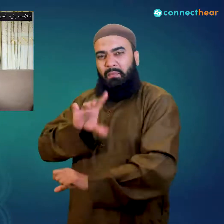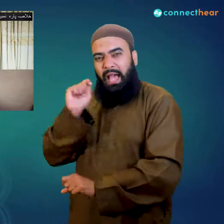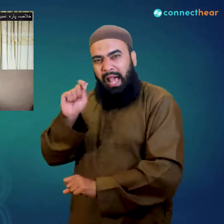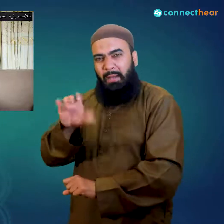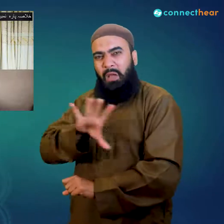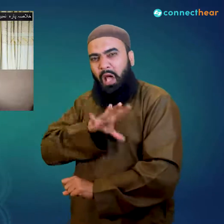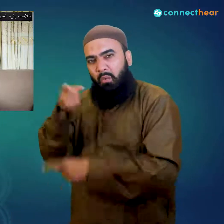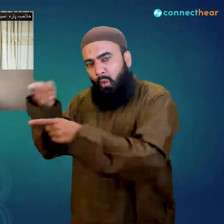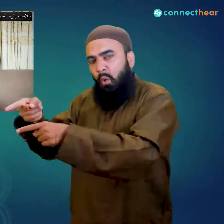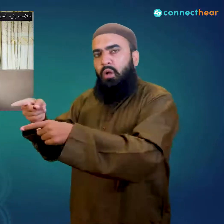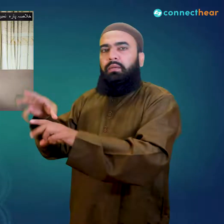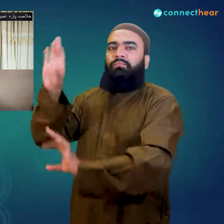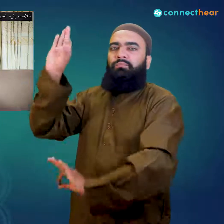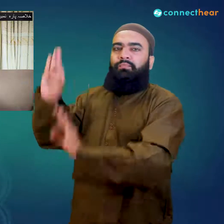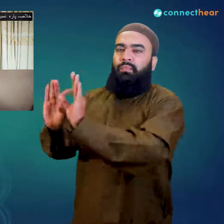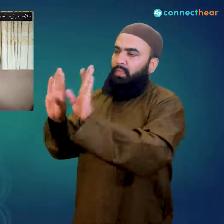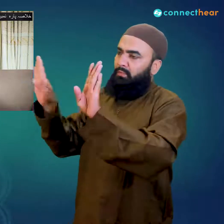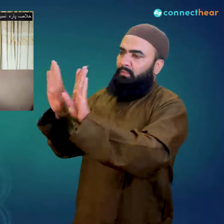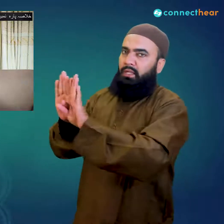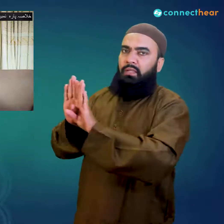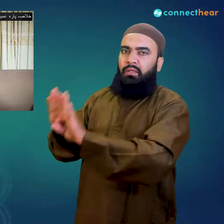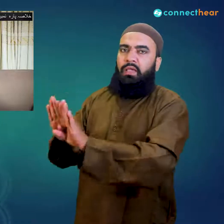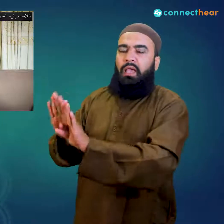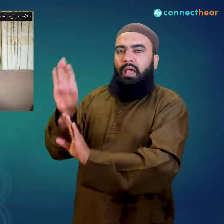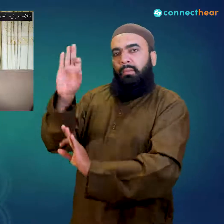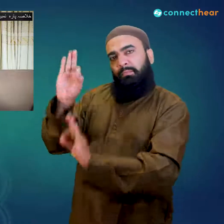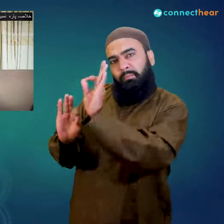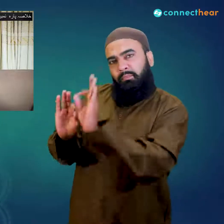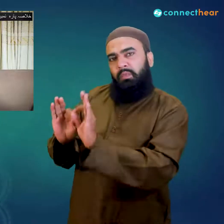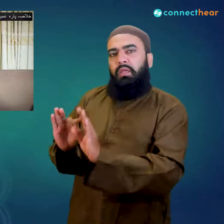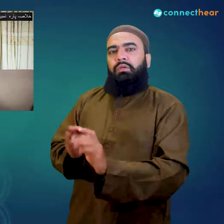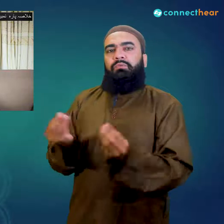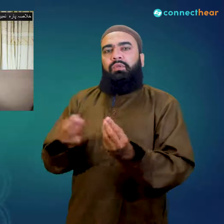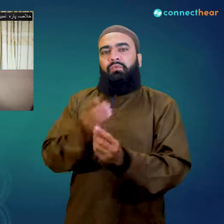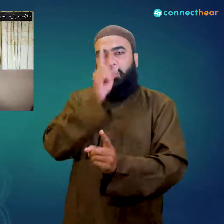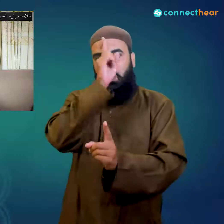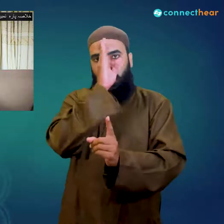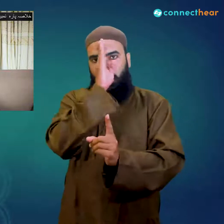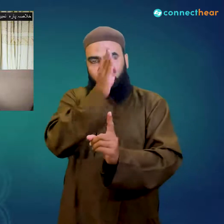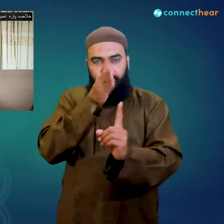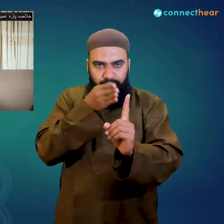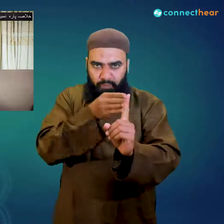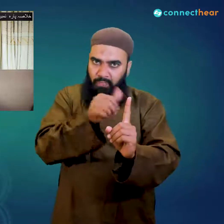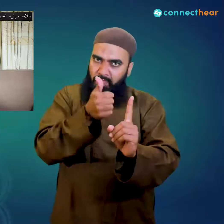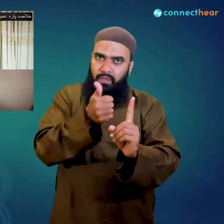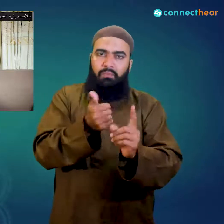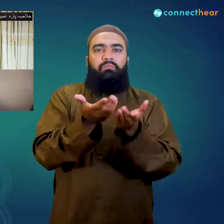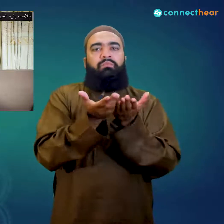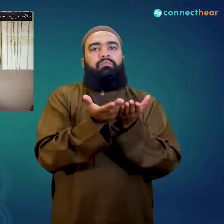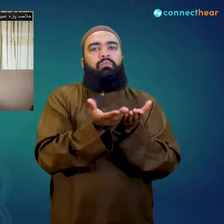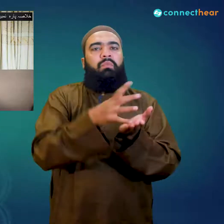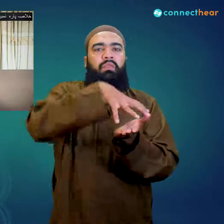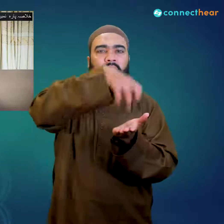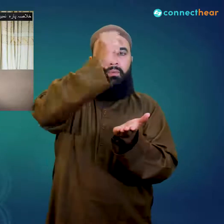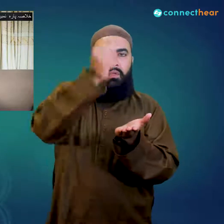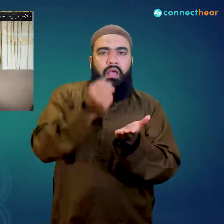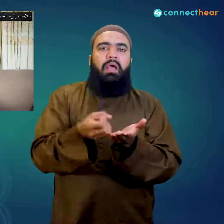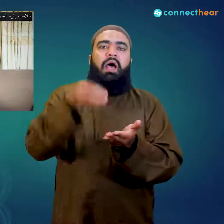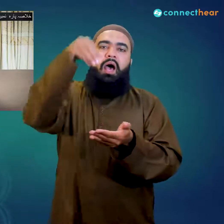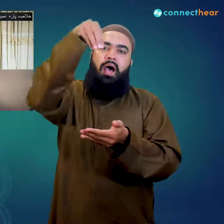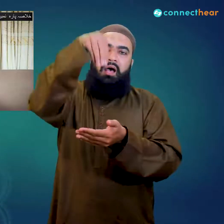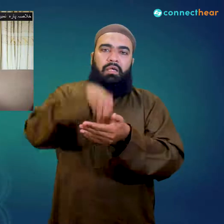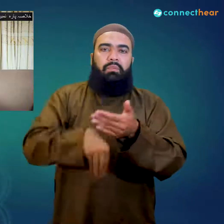اور ان لوگوں جیسے راستے سے پناہ مانگی گئی۔ اور یہ چونکہ پوری دعا ہے اس لیے آخر